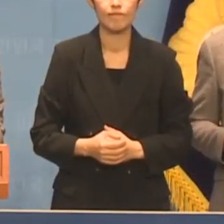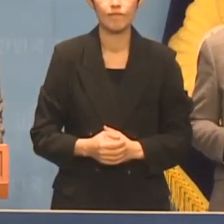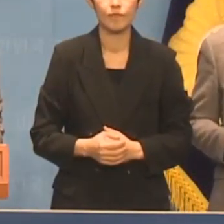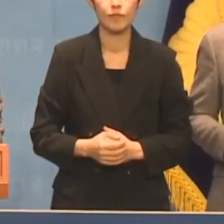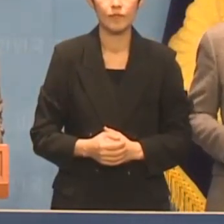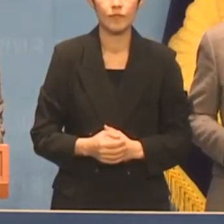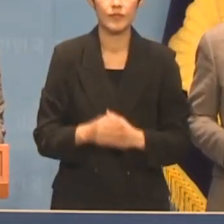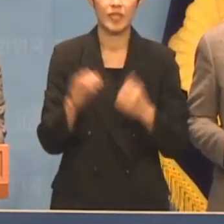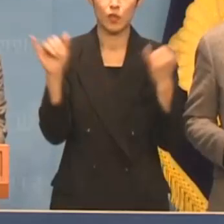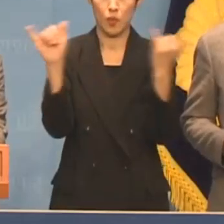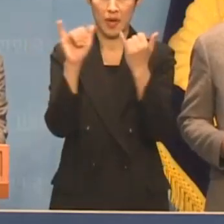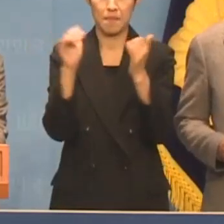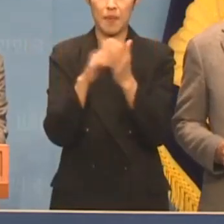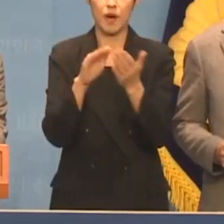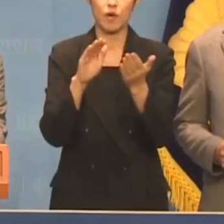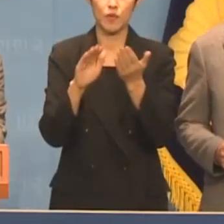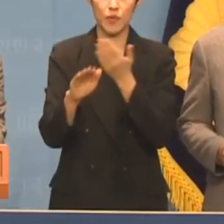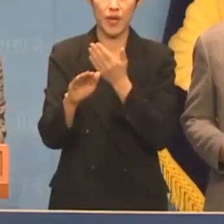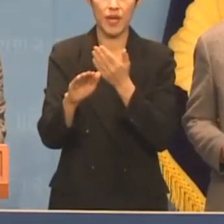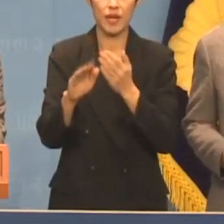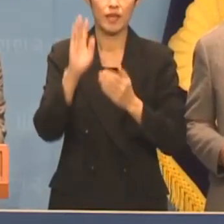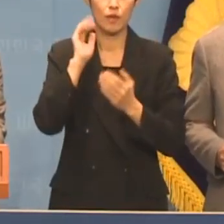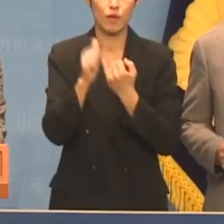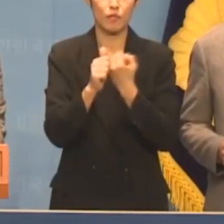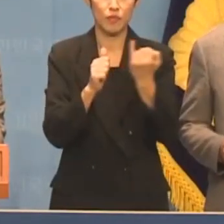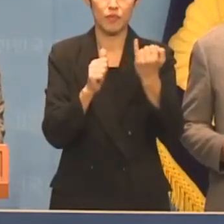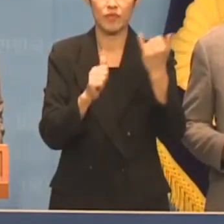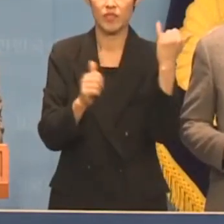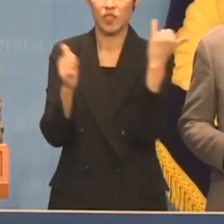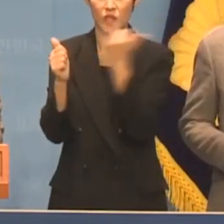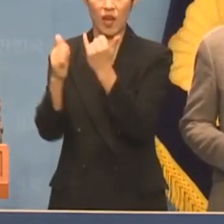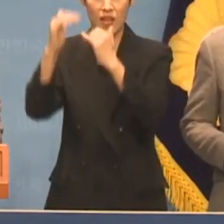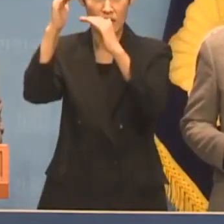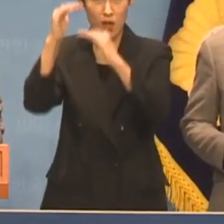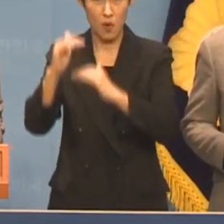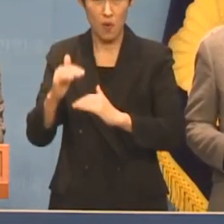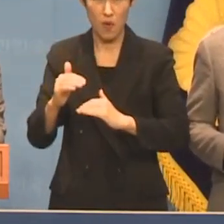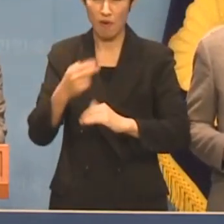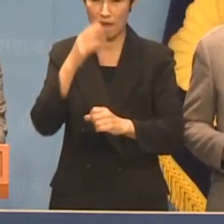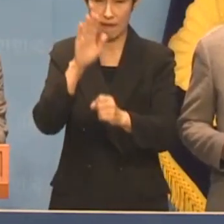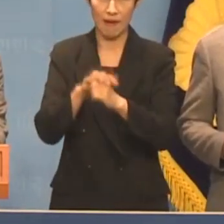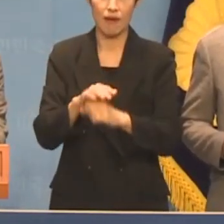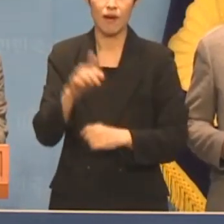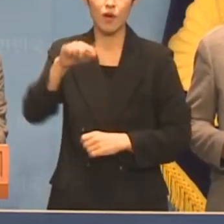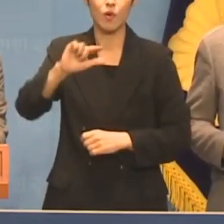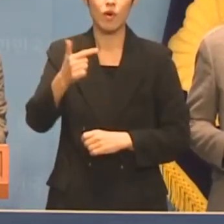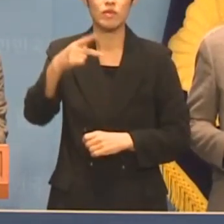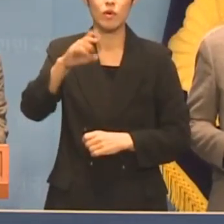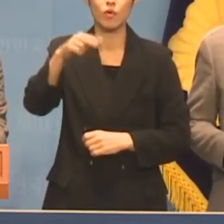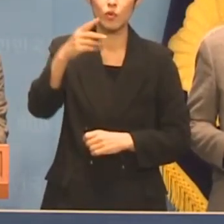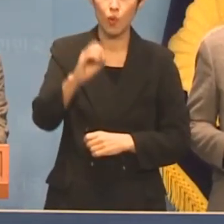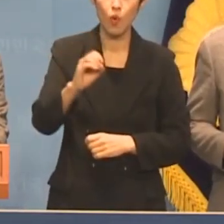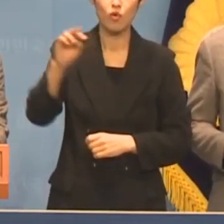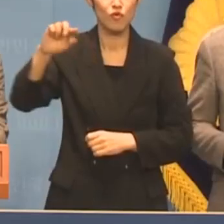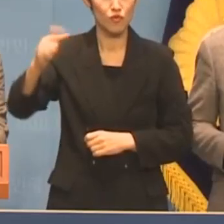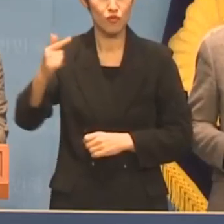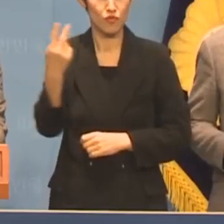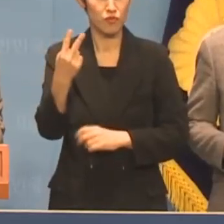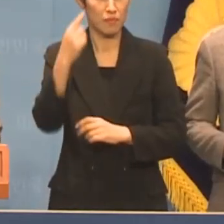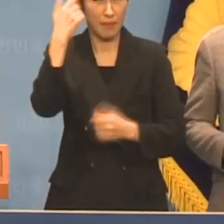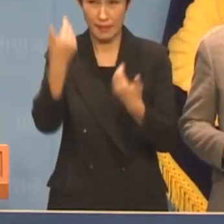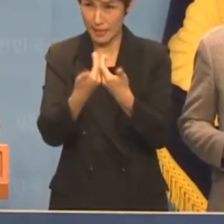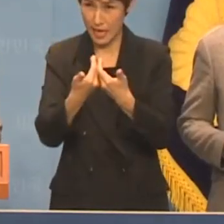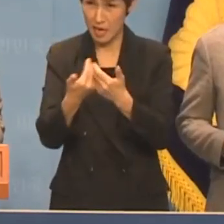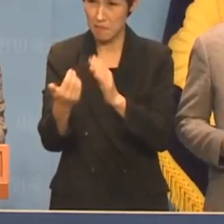이 통화 후에 걸려온 김건희의 전화 내용은 더 가관입니다. 권성동, 윤한홍이 반대하는 거죠?